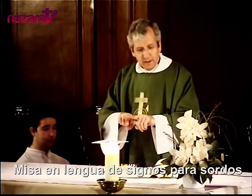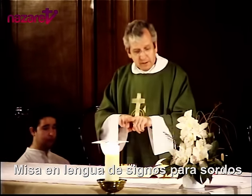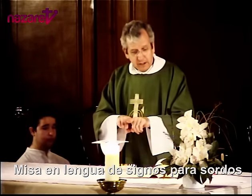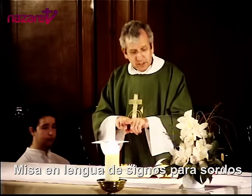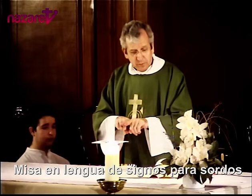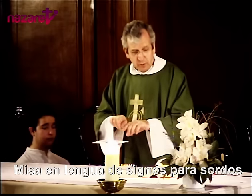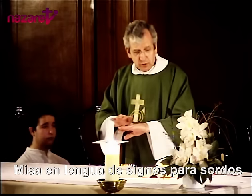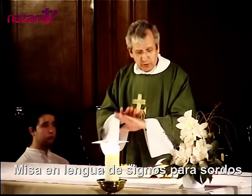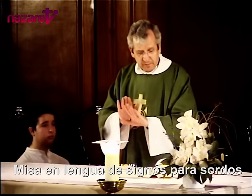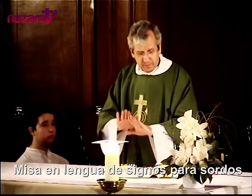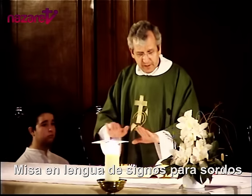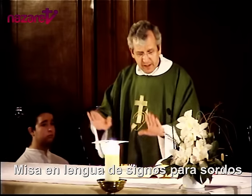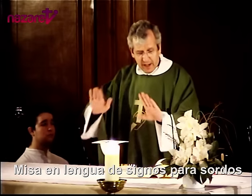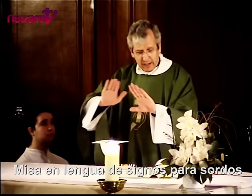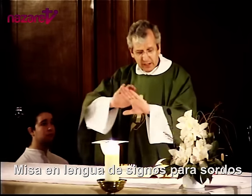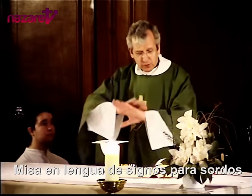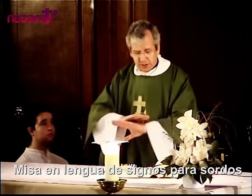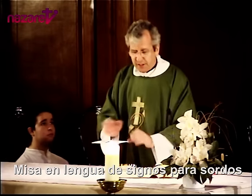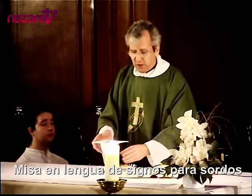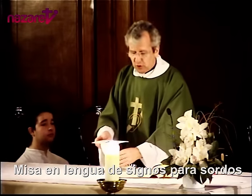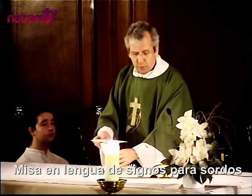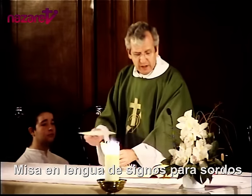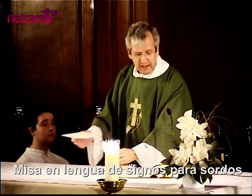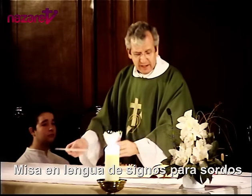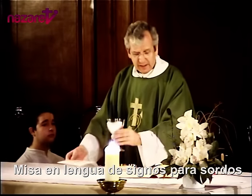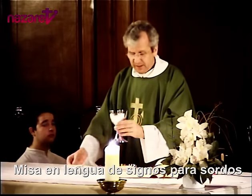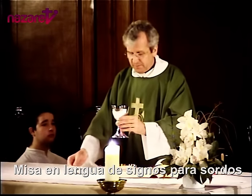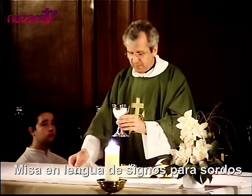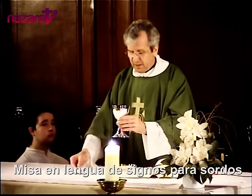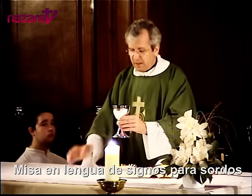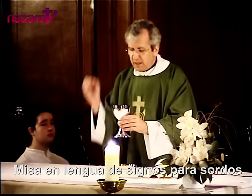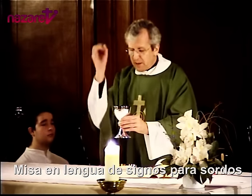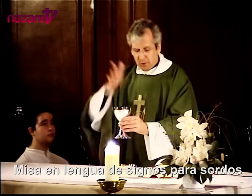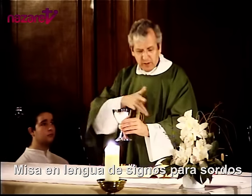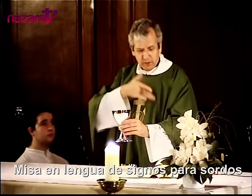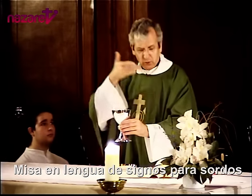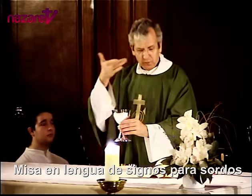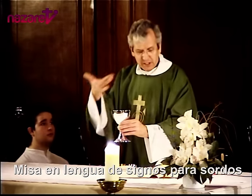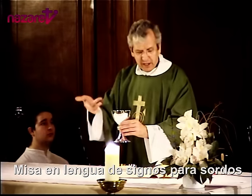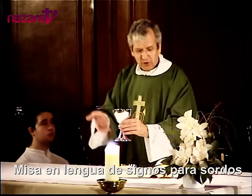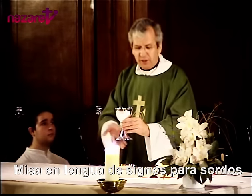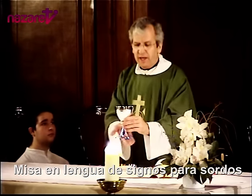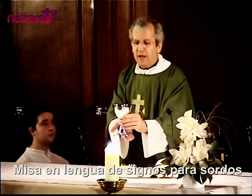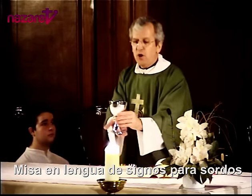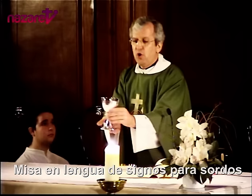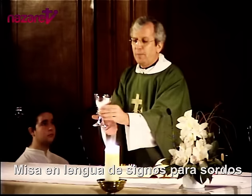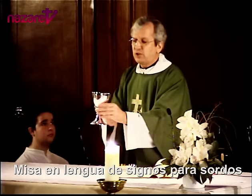Del mismo modo, aquella noche tomó el cáliz y, proclamando tu misericordia, lo pasó a